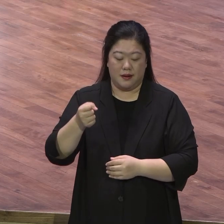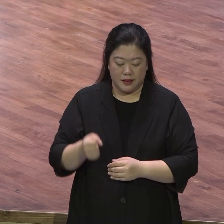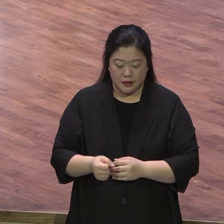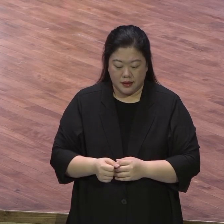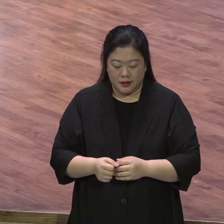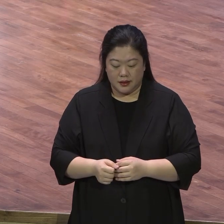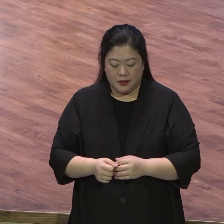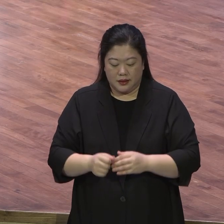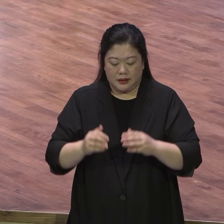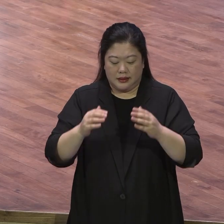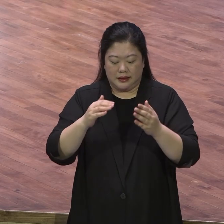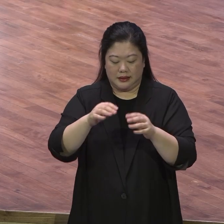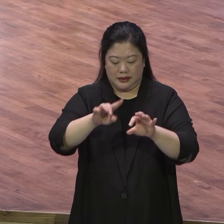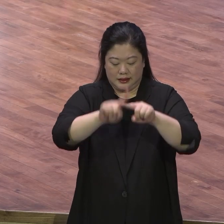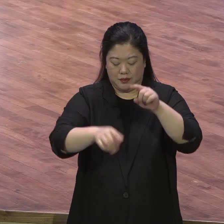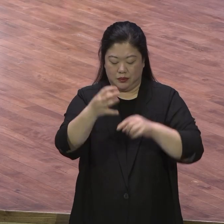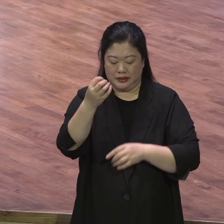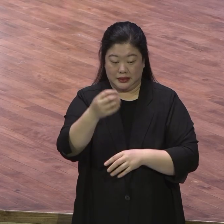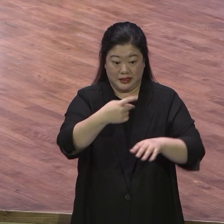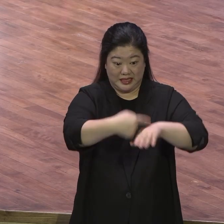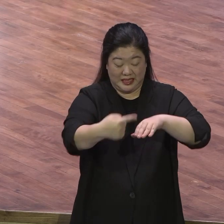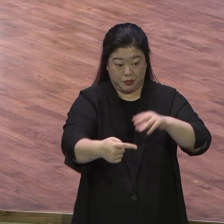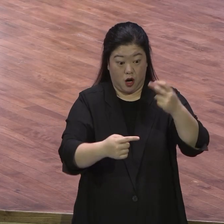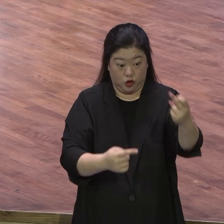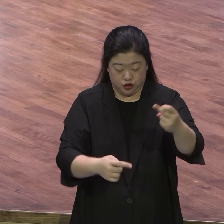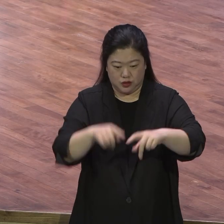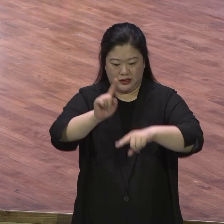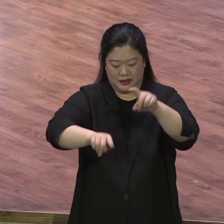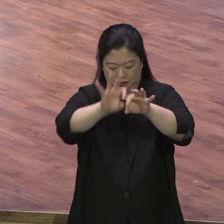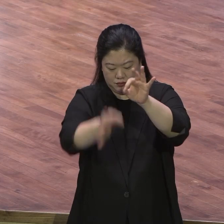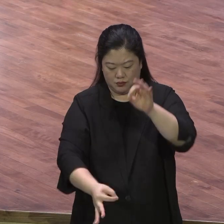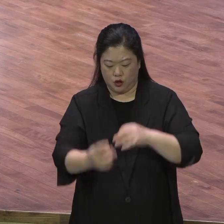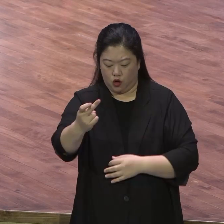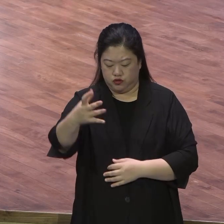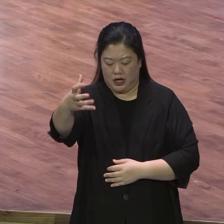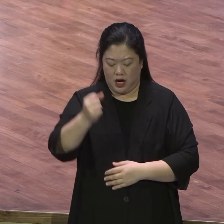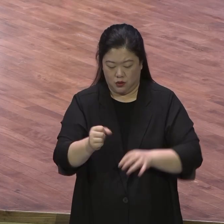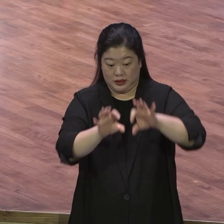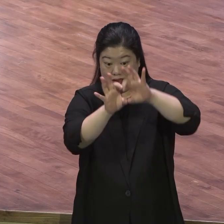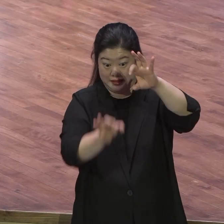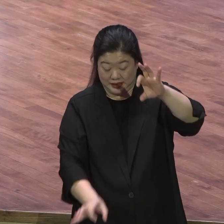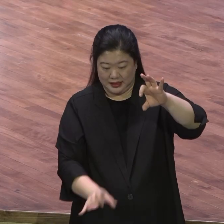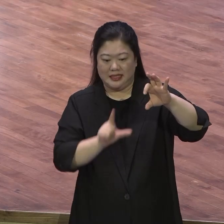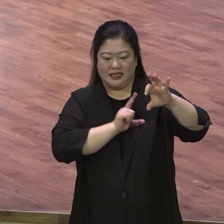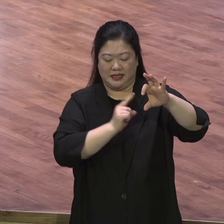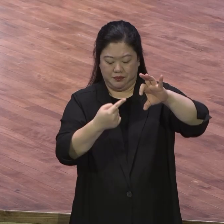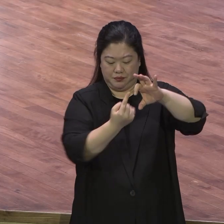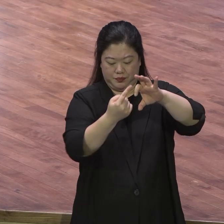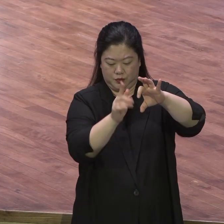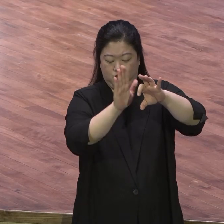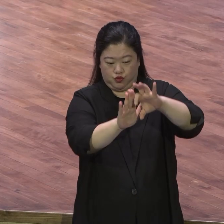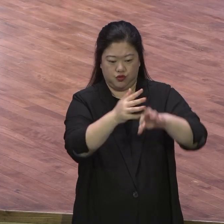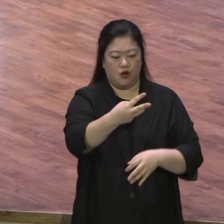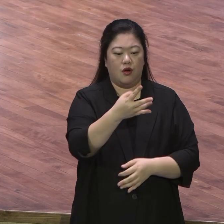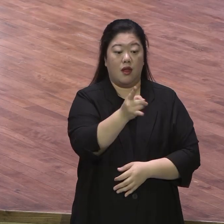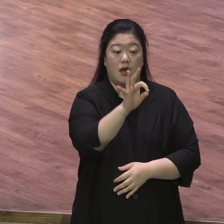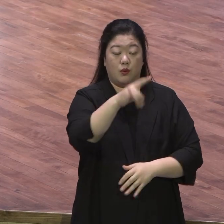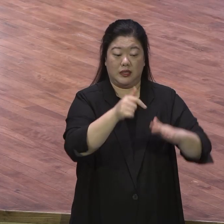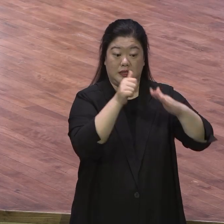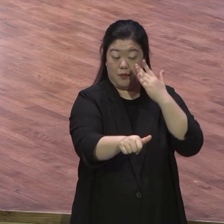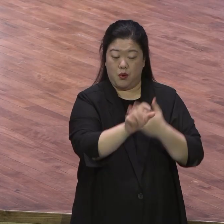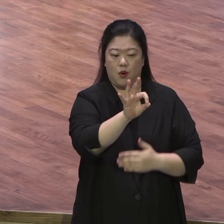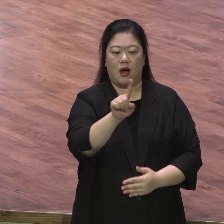지관에게서 지팡이 열두를 취하고 그 사람들의 이름을 각각 그 지팡이에 서되 뇌위의 지팡이에는 아론의 이름을